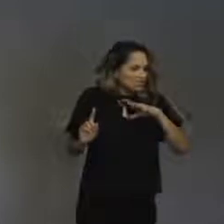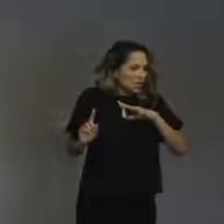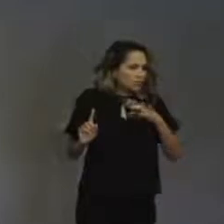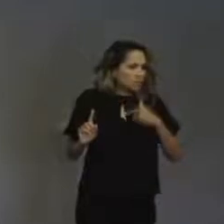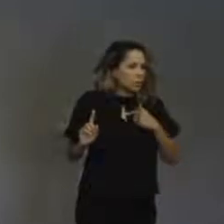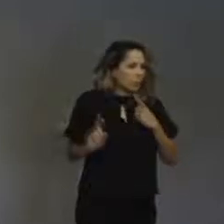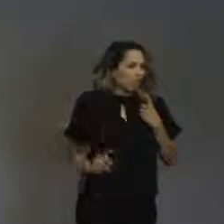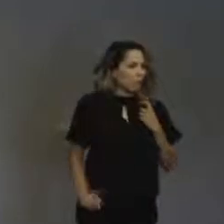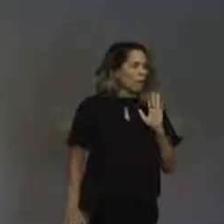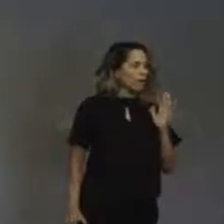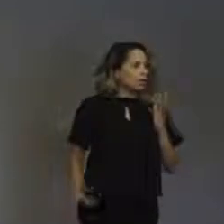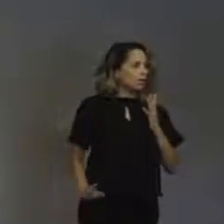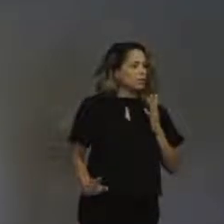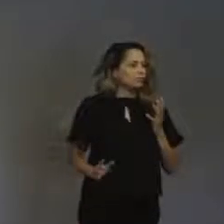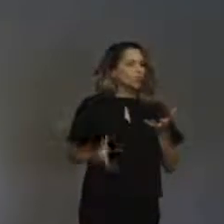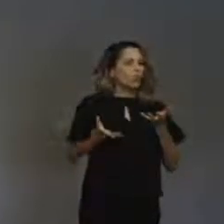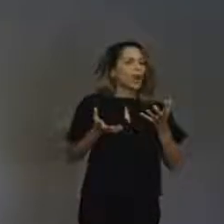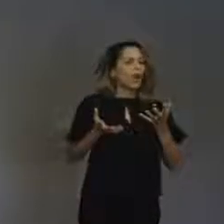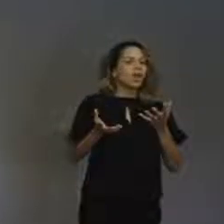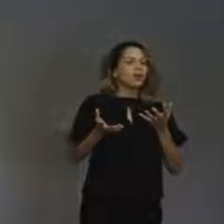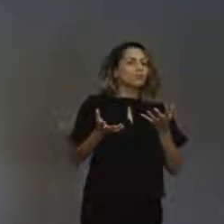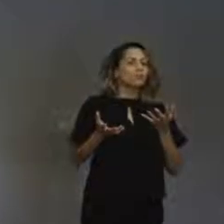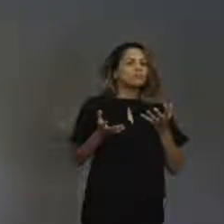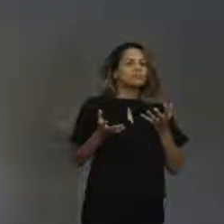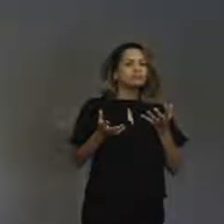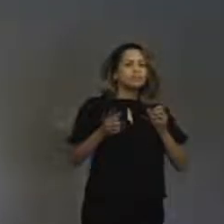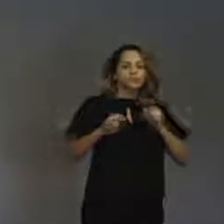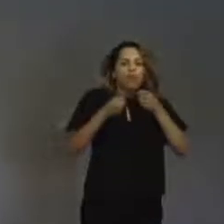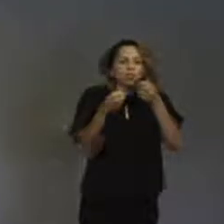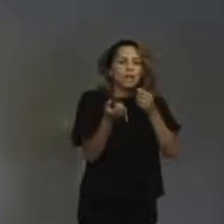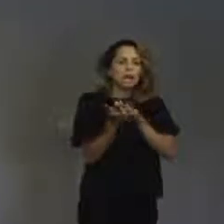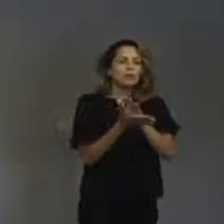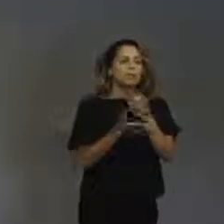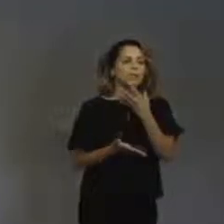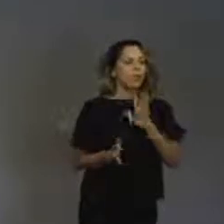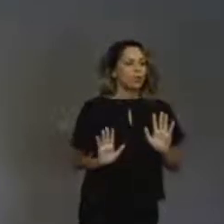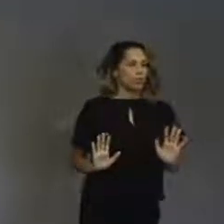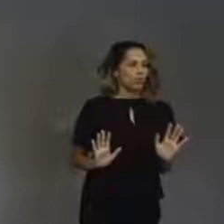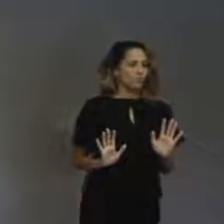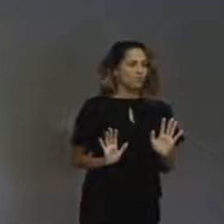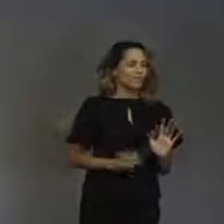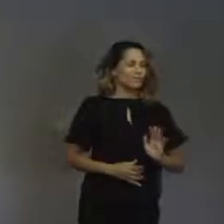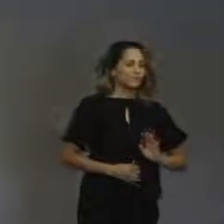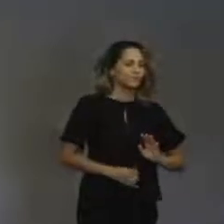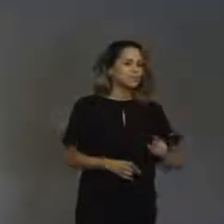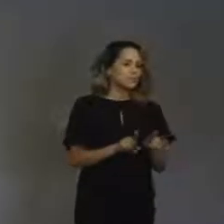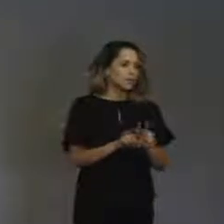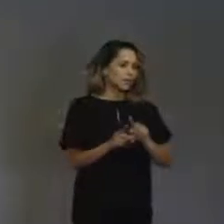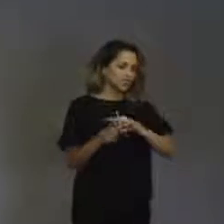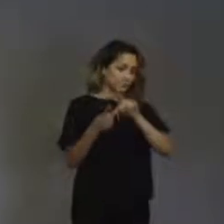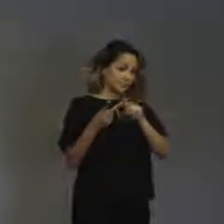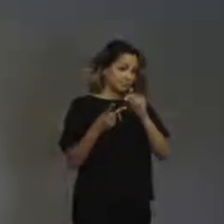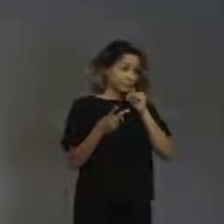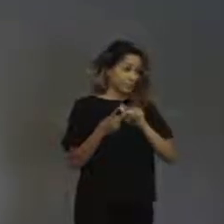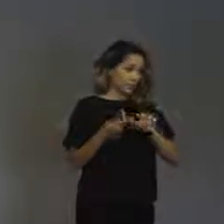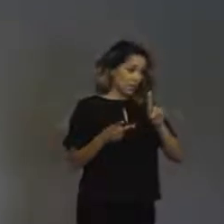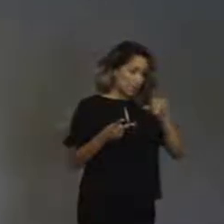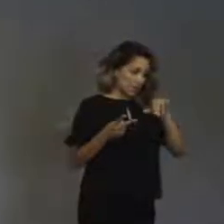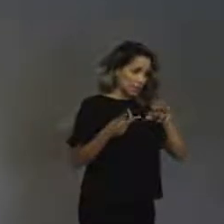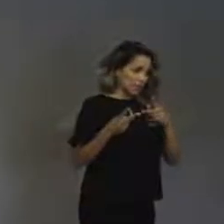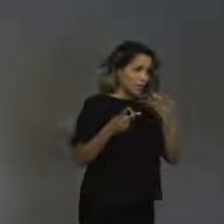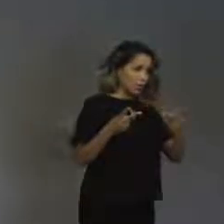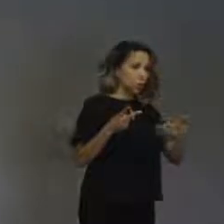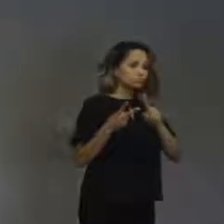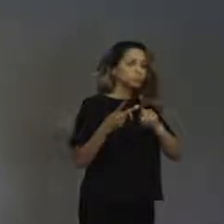Trazendo daí um pouco que a Dani trouxe, ótimo, da parte das mulheres andando